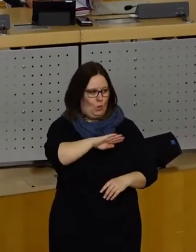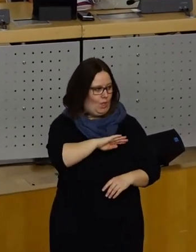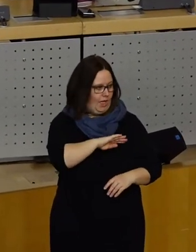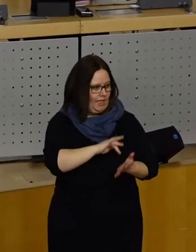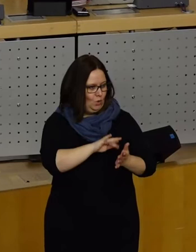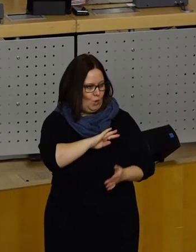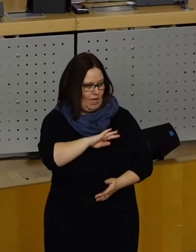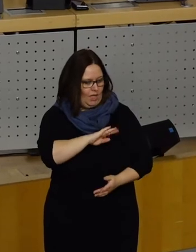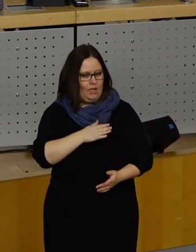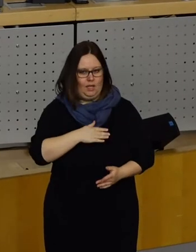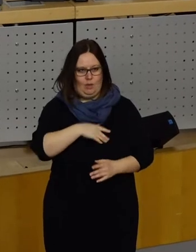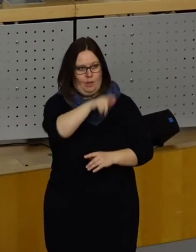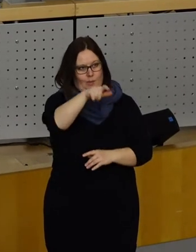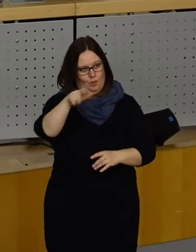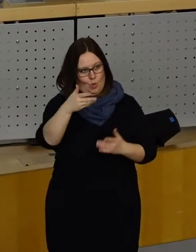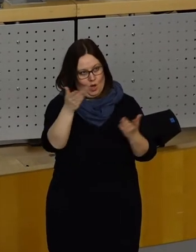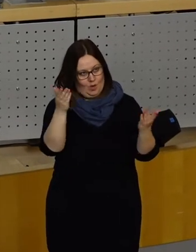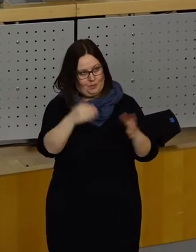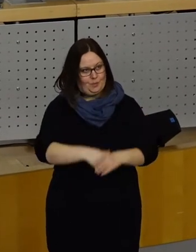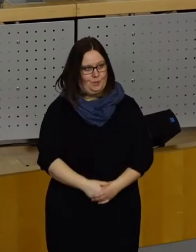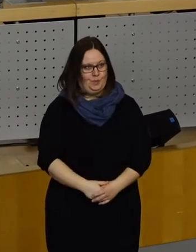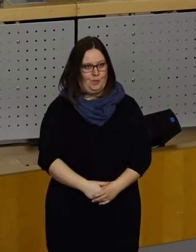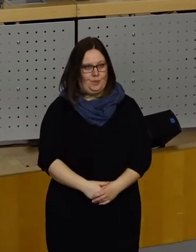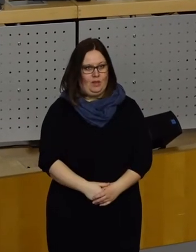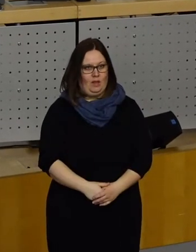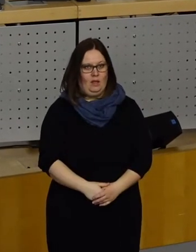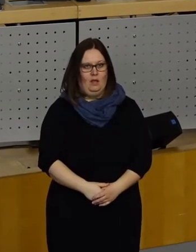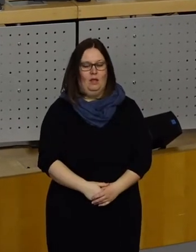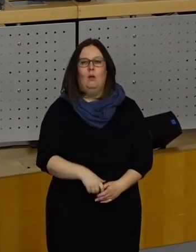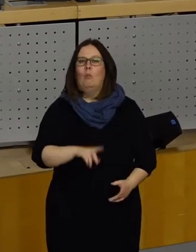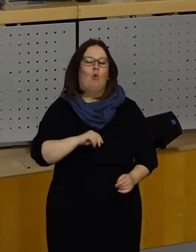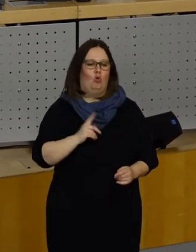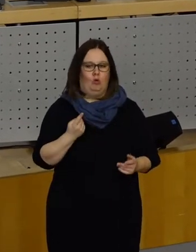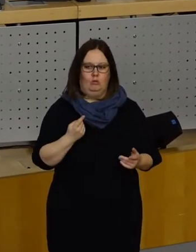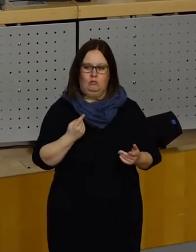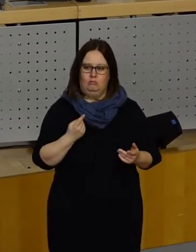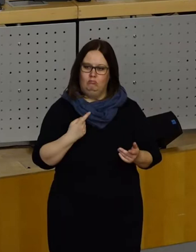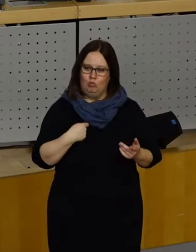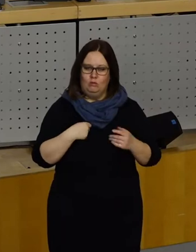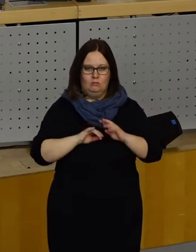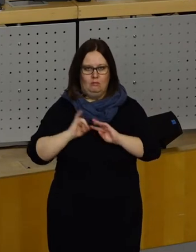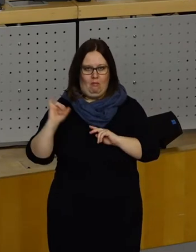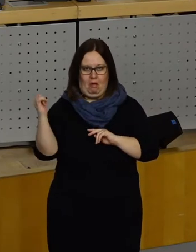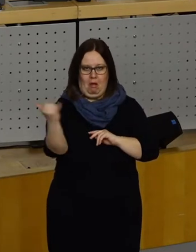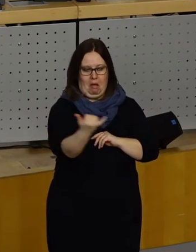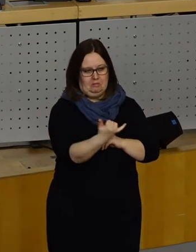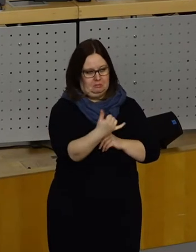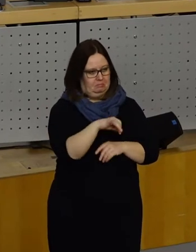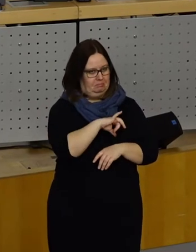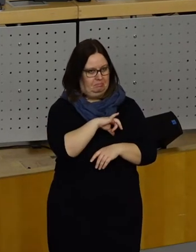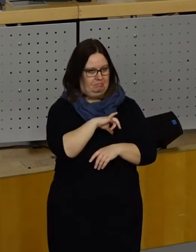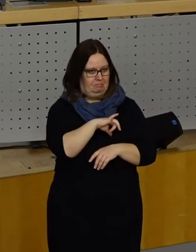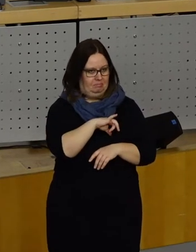kollegen liebe mitbürgerinnen und mitbürger wir haben eine eindrucksvolle reise hinter uns eine reise